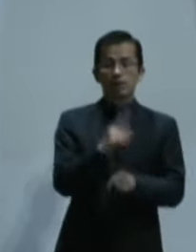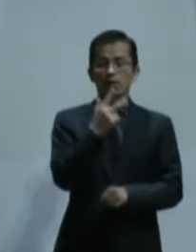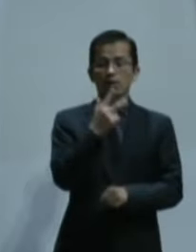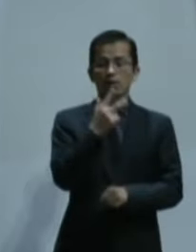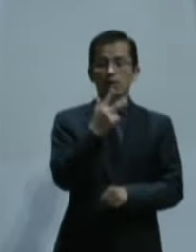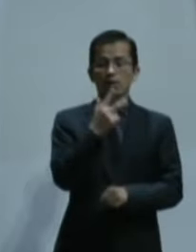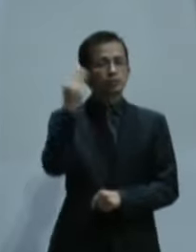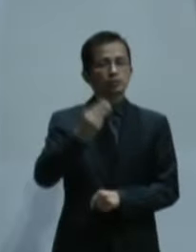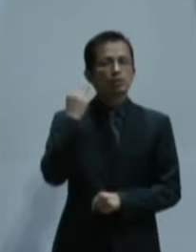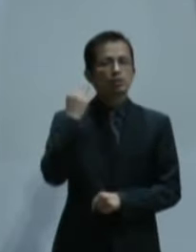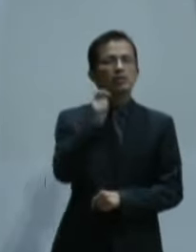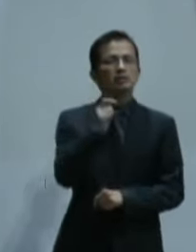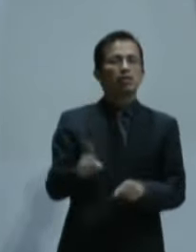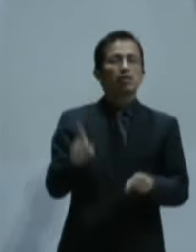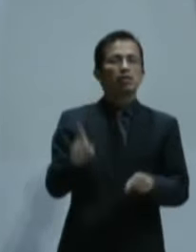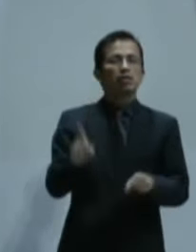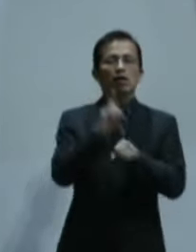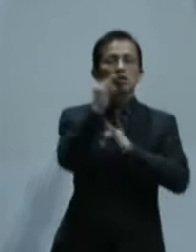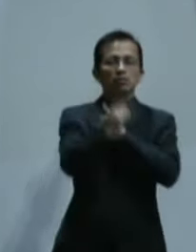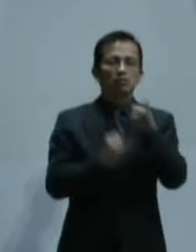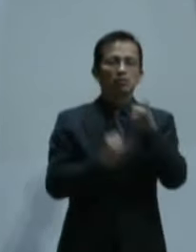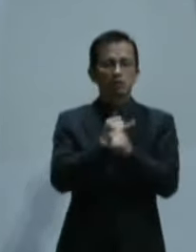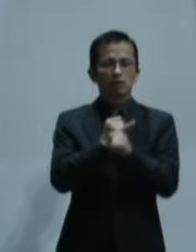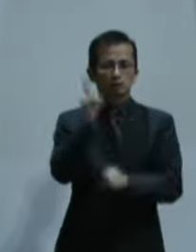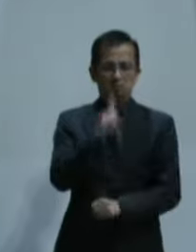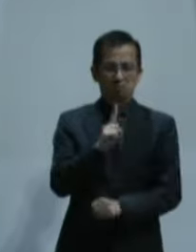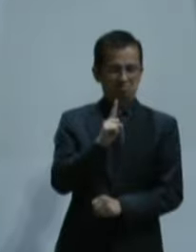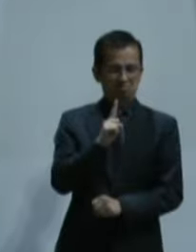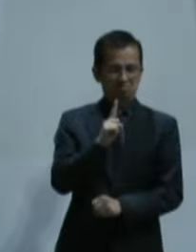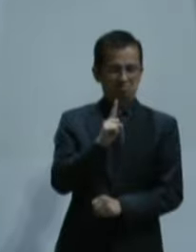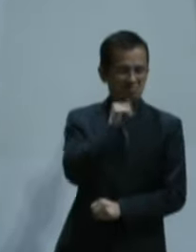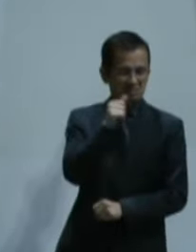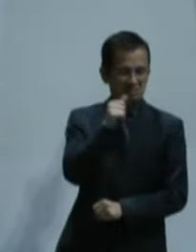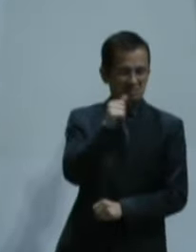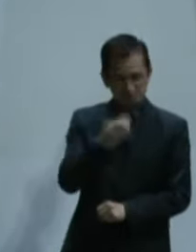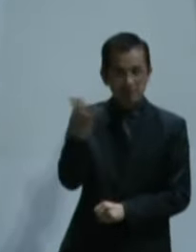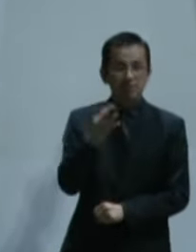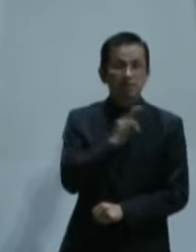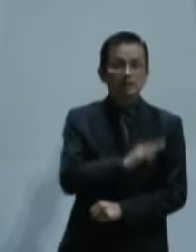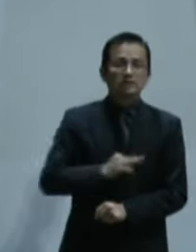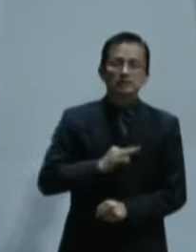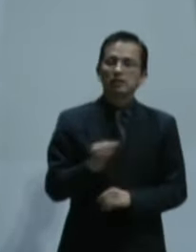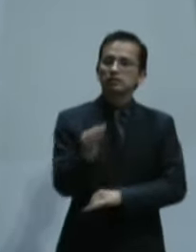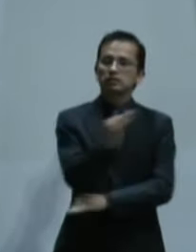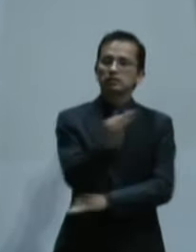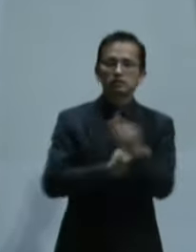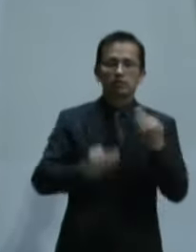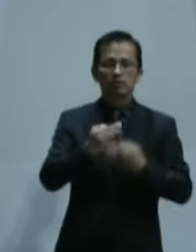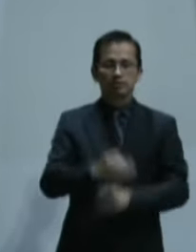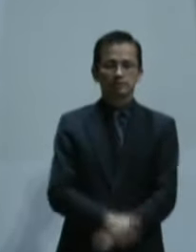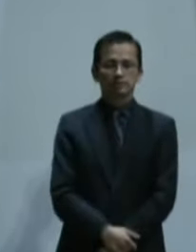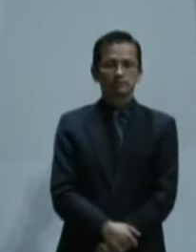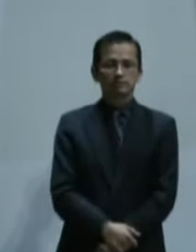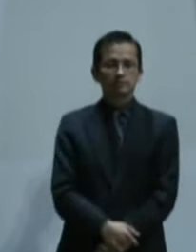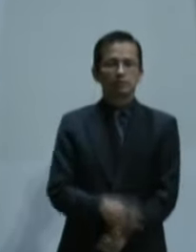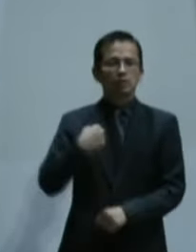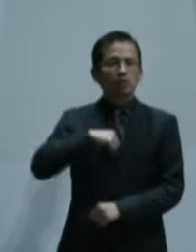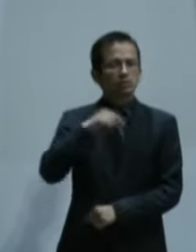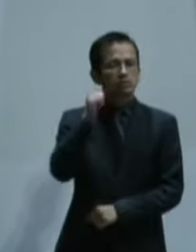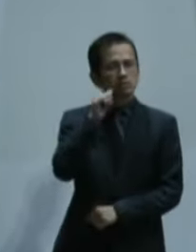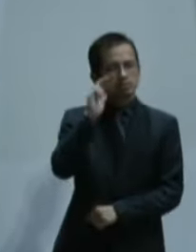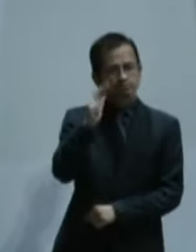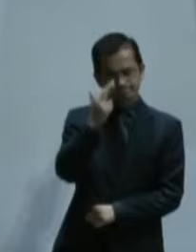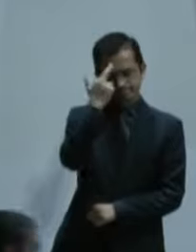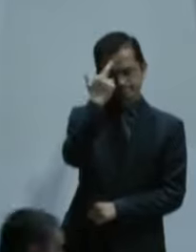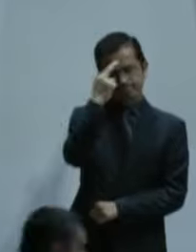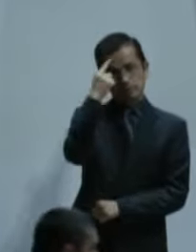conmemora el Día Internacional de la mujer Felicidades a todas rec ando la lucha en defensa de